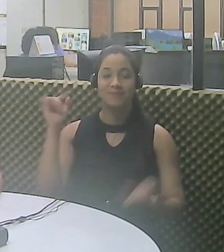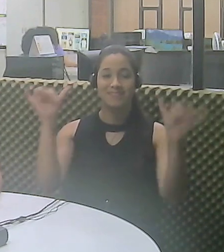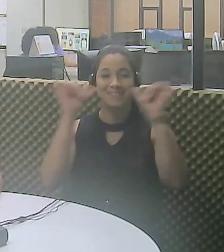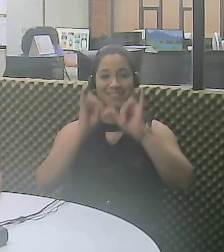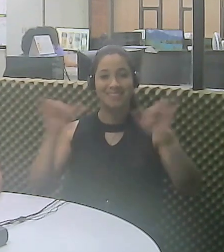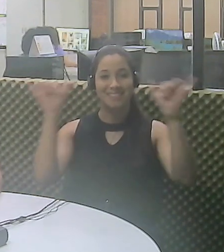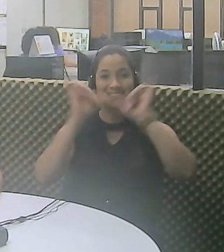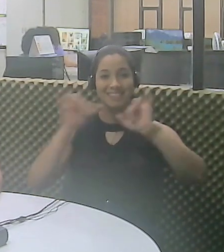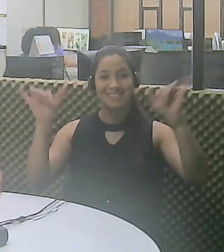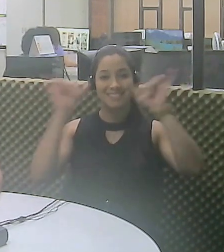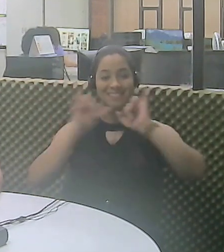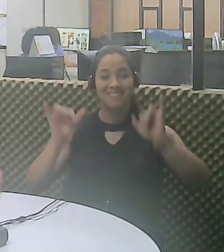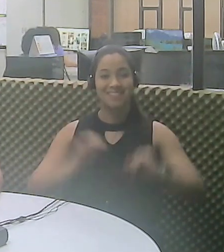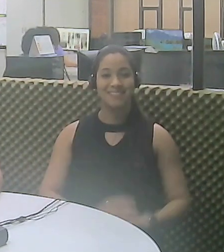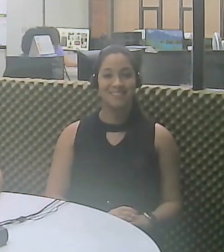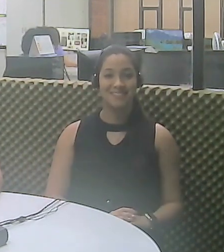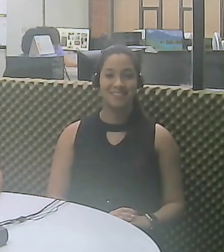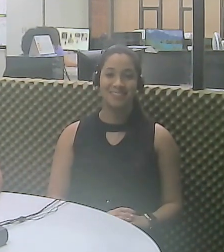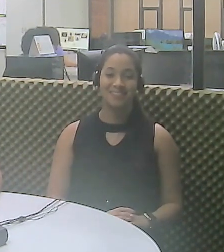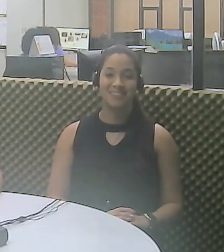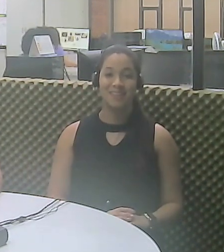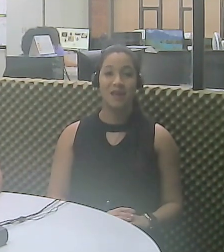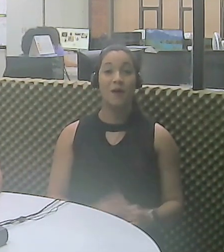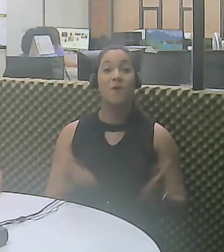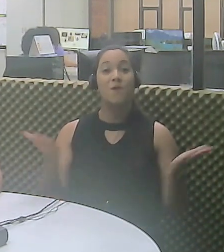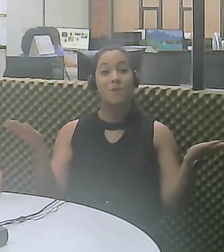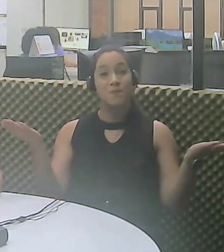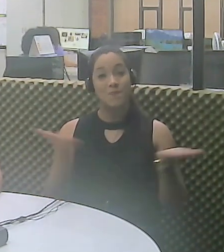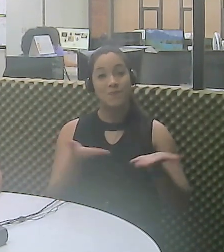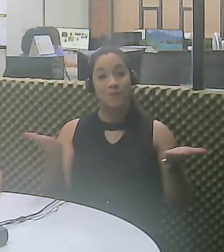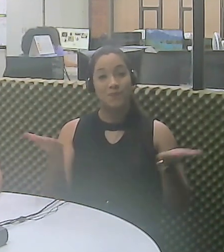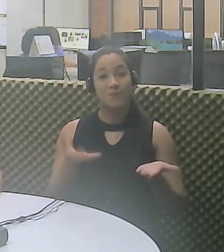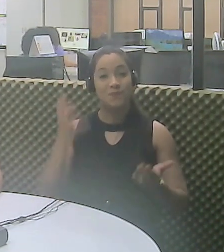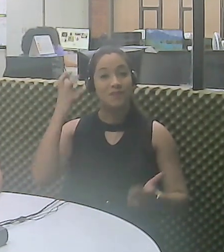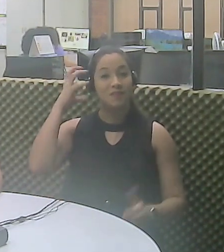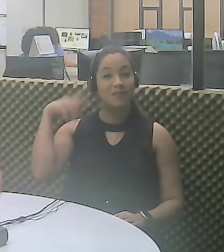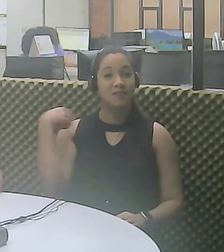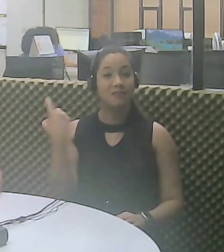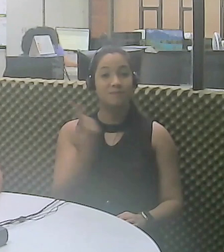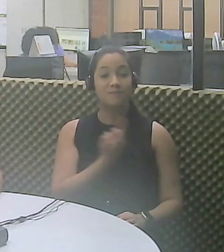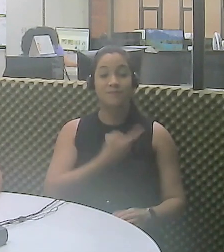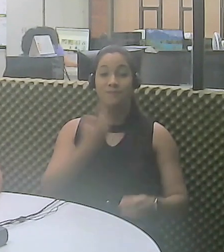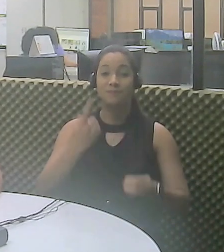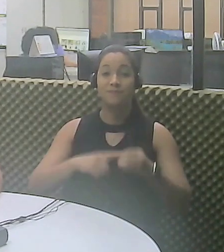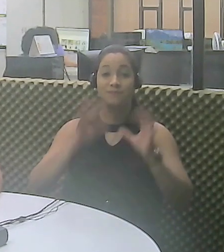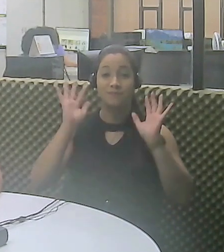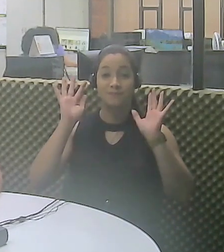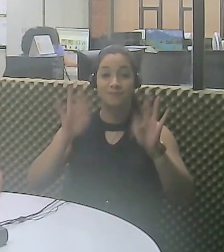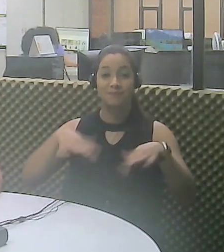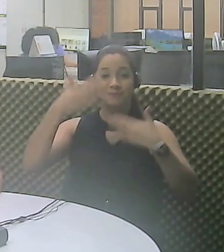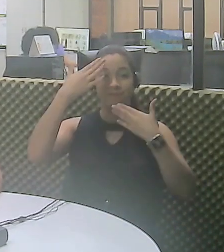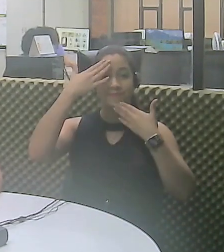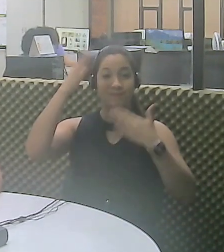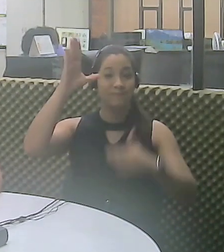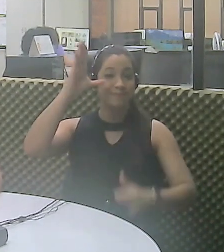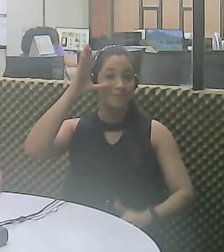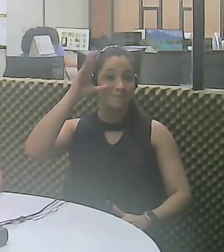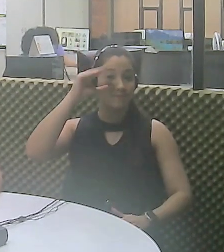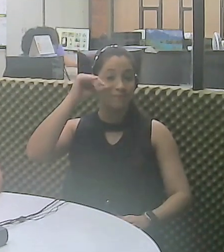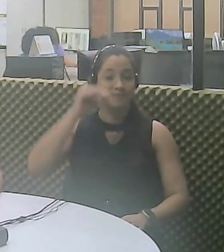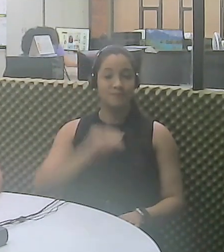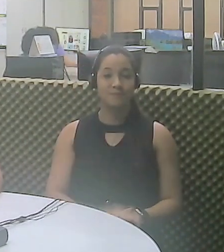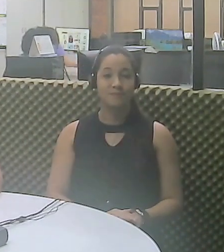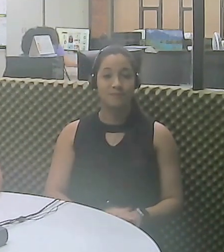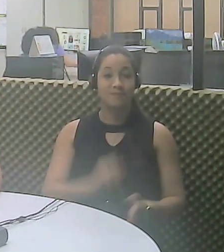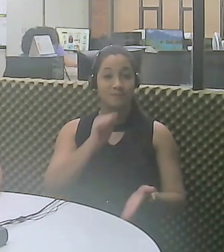Giro de notícias. A edição de hoje da Rádio Nossa Cidade fica por aqui. Obrigada pela sua